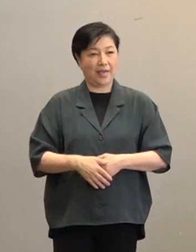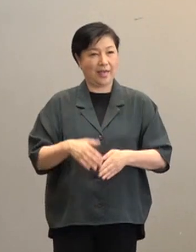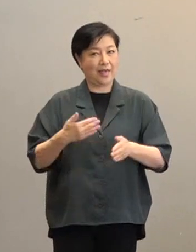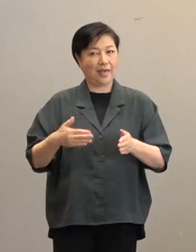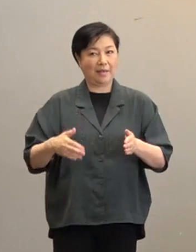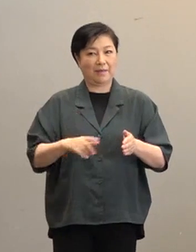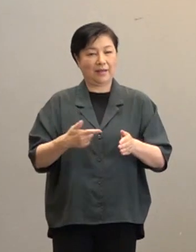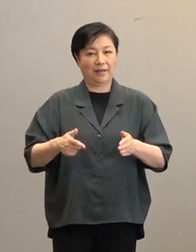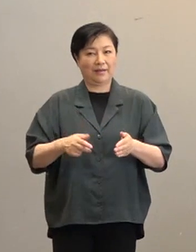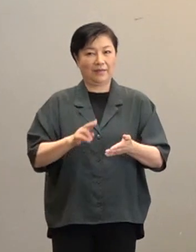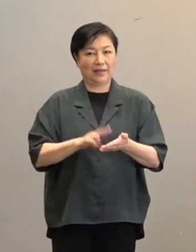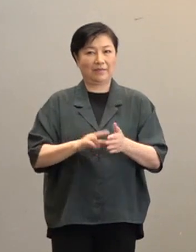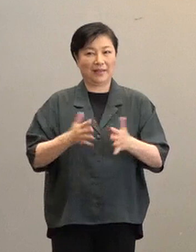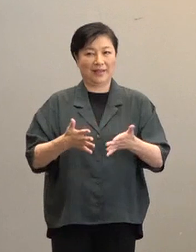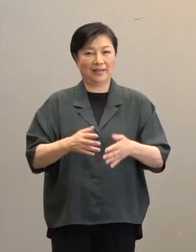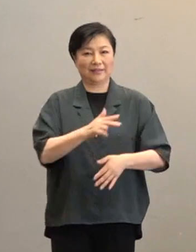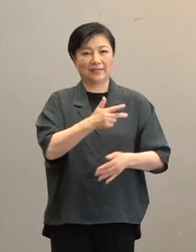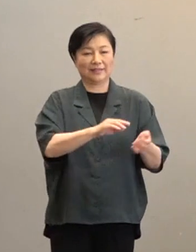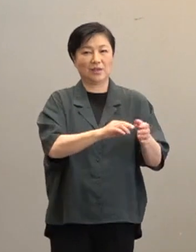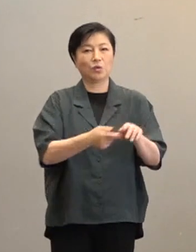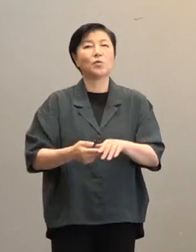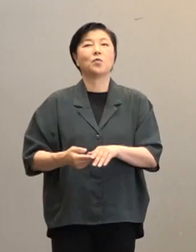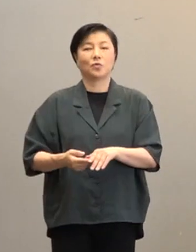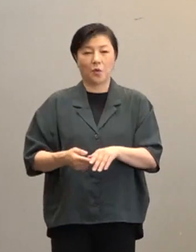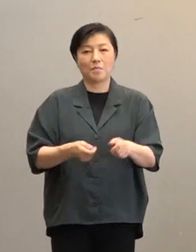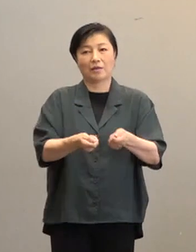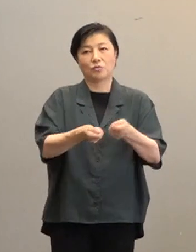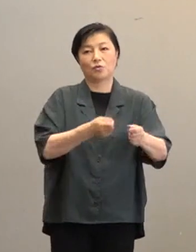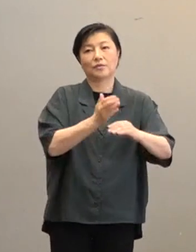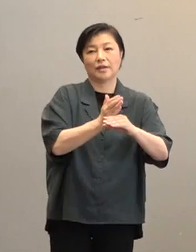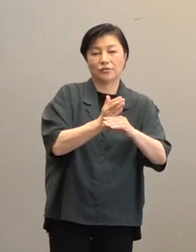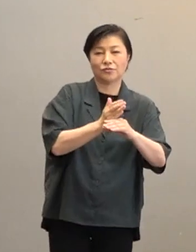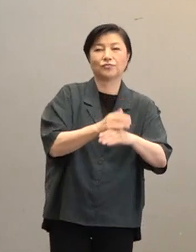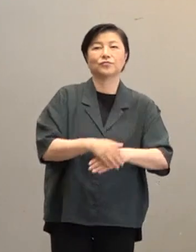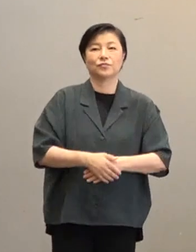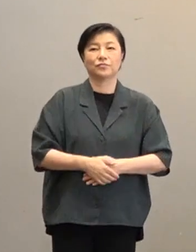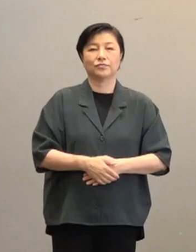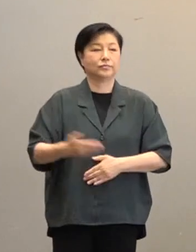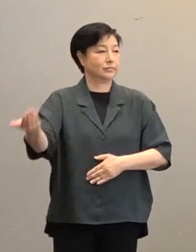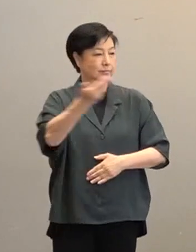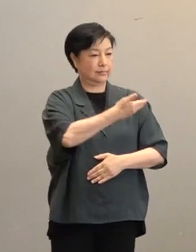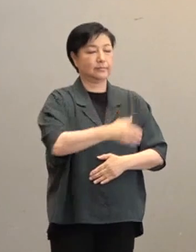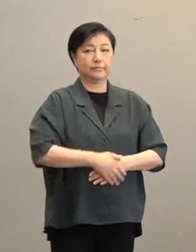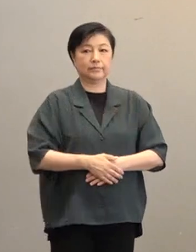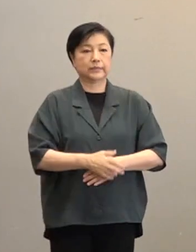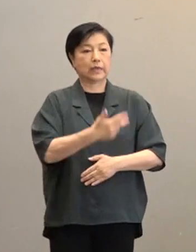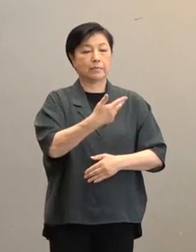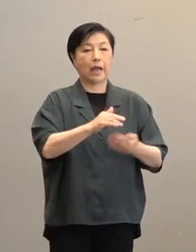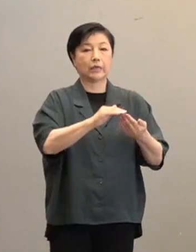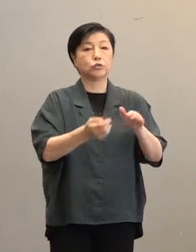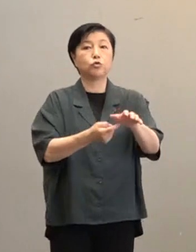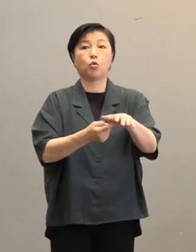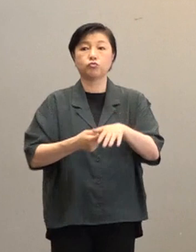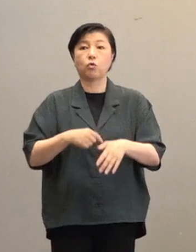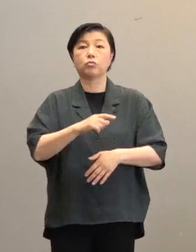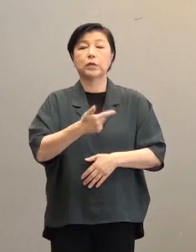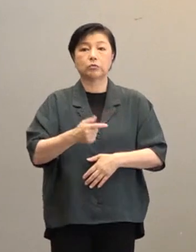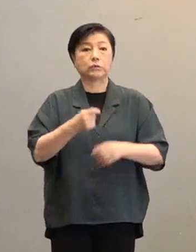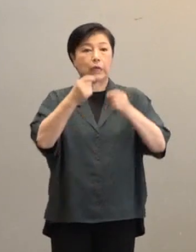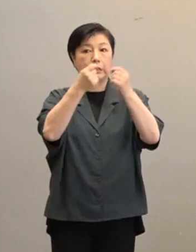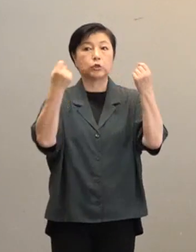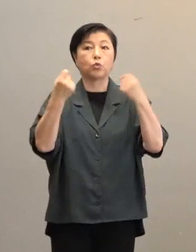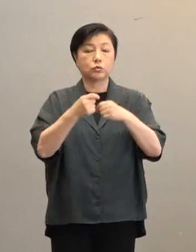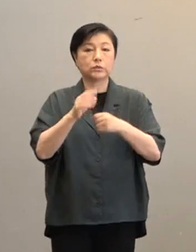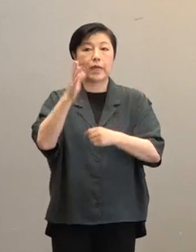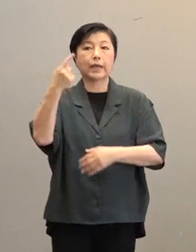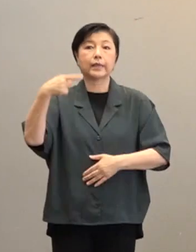ことは、すいません、市町村の皆さんと、はい、まさに調整をさせてもらっているところです。はい、 その市町村などで独自に県